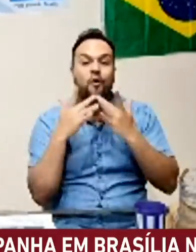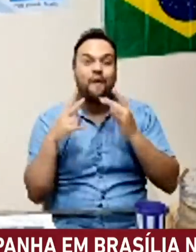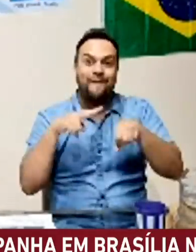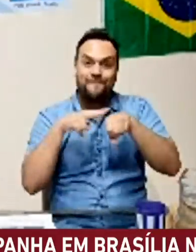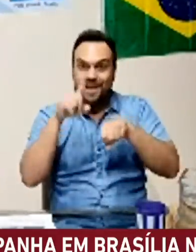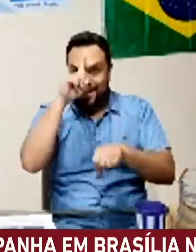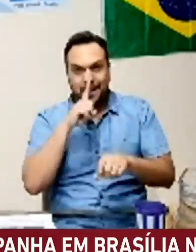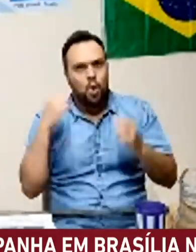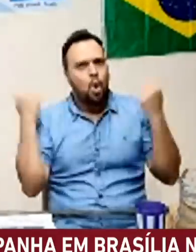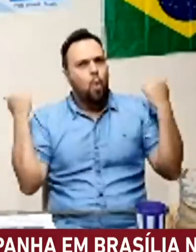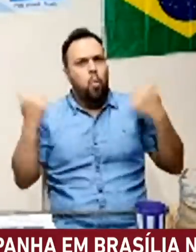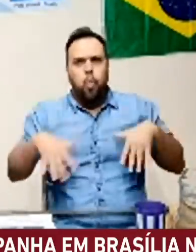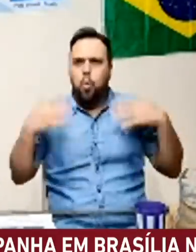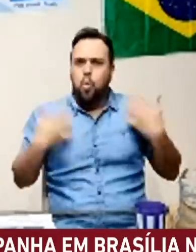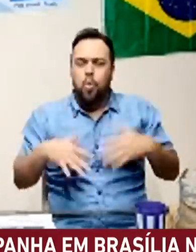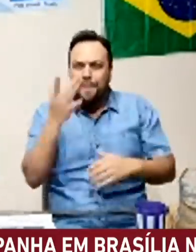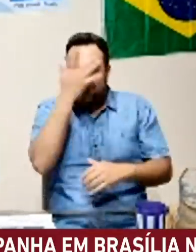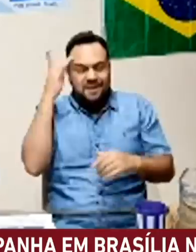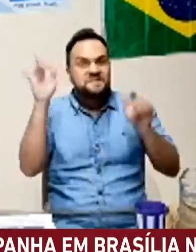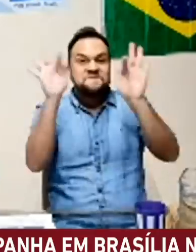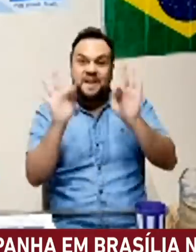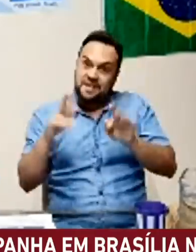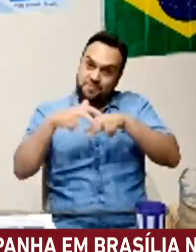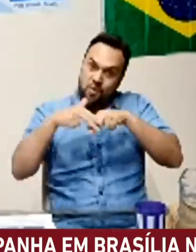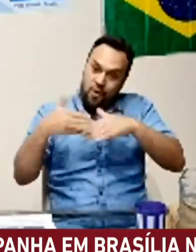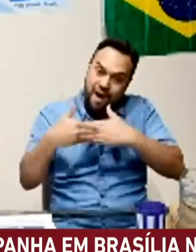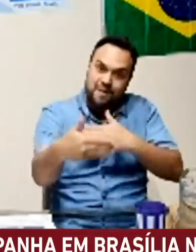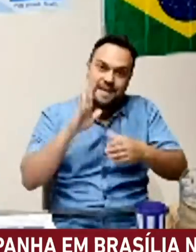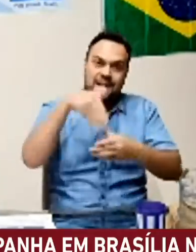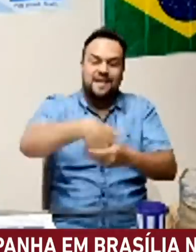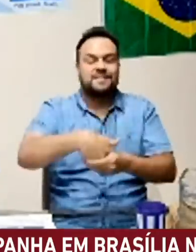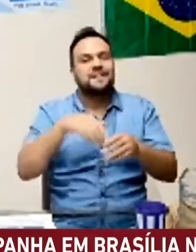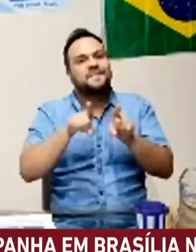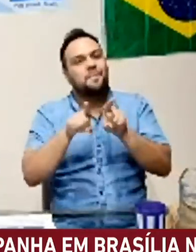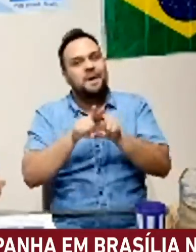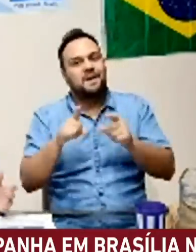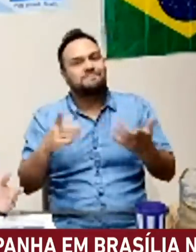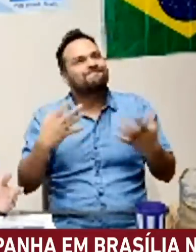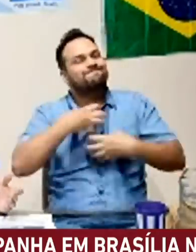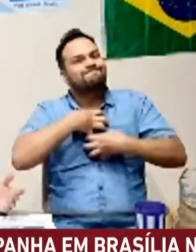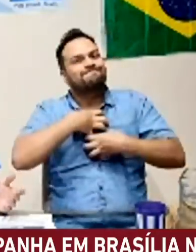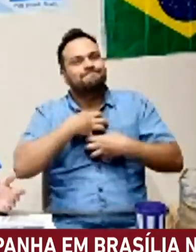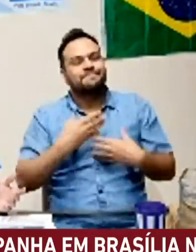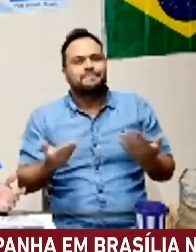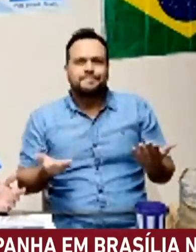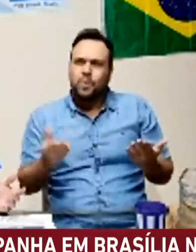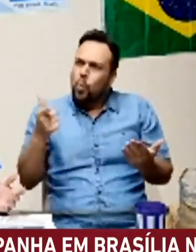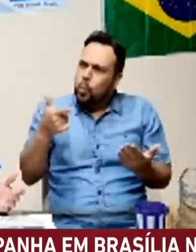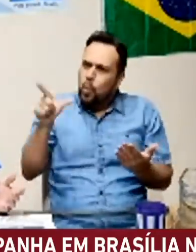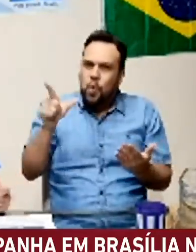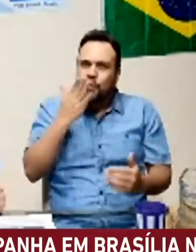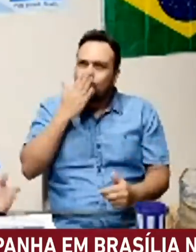tá? Felizes, participando por ocasião das eleições. E, por outro lado, a gente fica, poxa, como é que pode outro